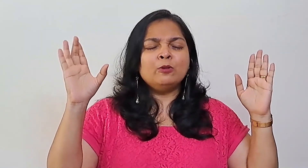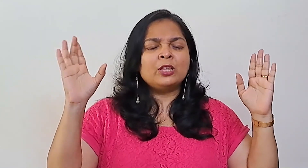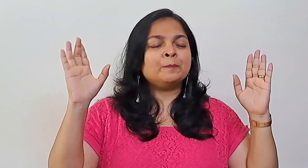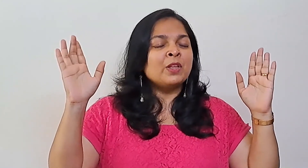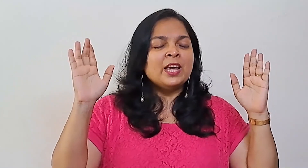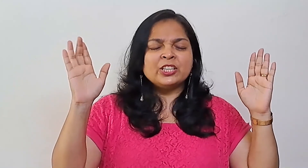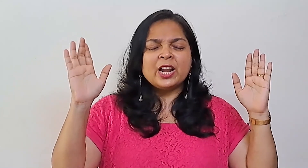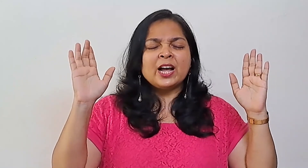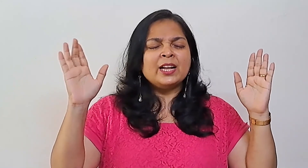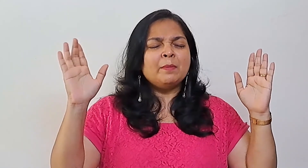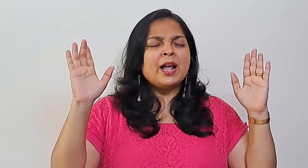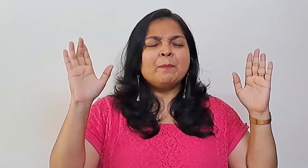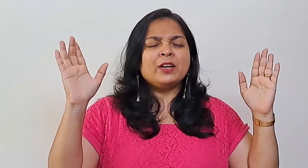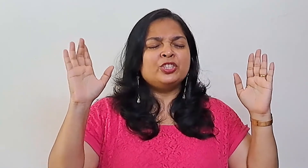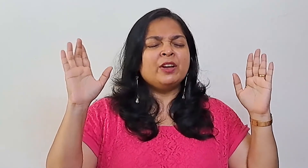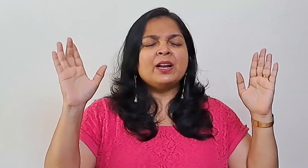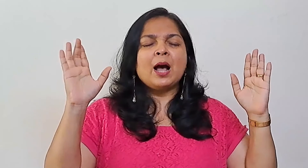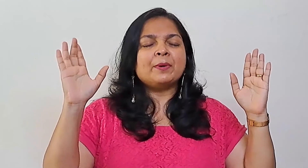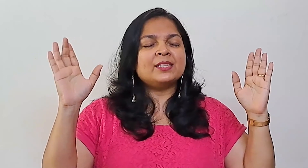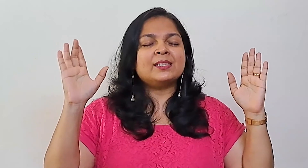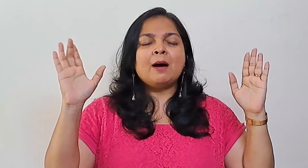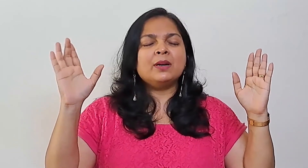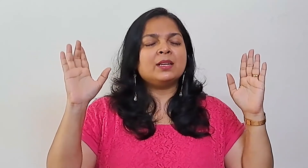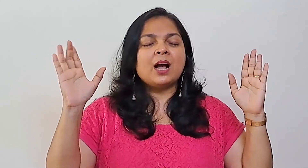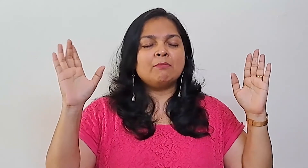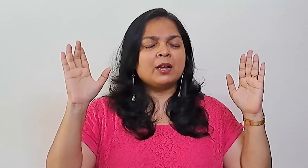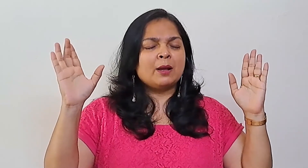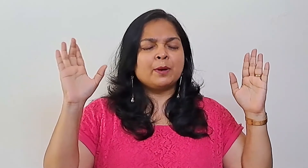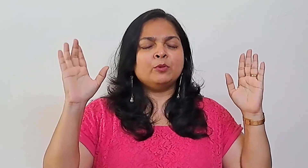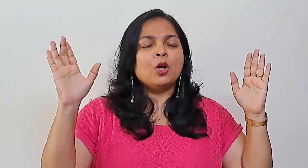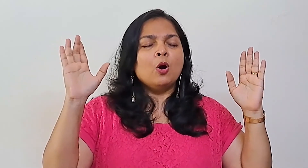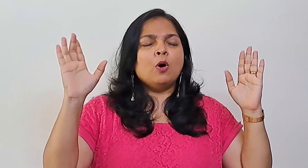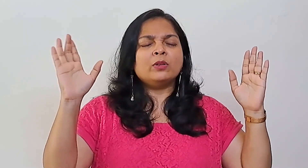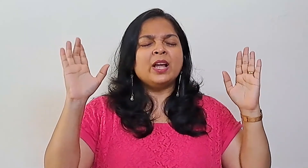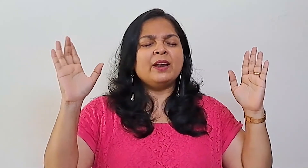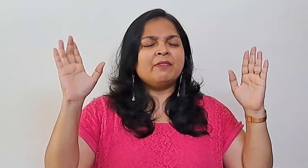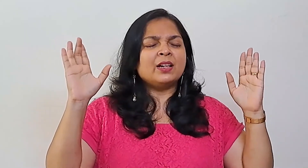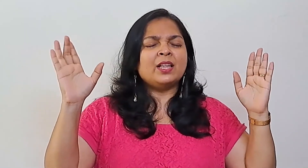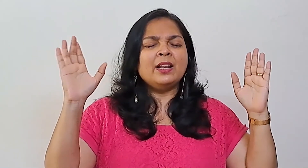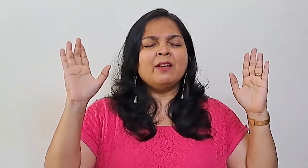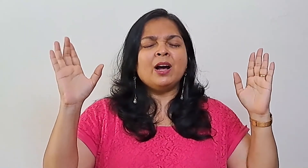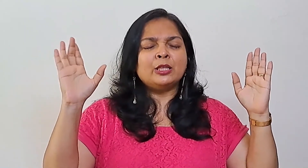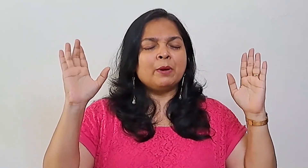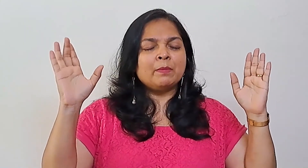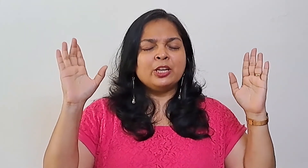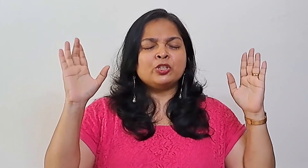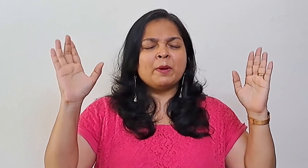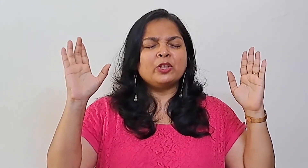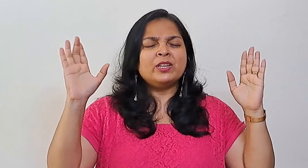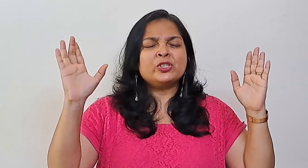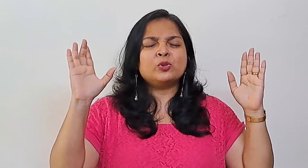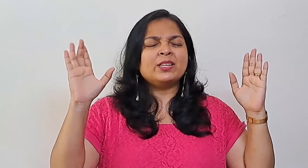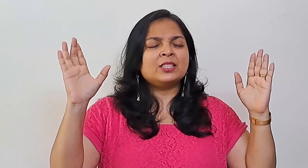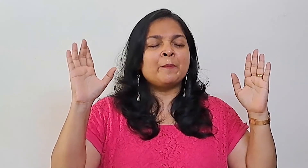ਦੇ ਨਾਖੂਨ ਤੱਕ ਇਹਨਾਂ ਦੇ ਸਰੀਰ 'ਚ ਤੁਹਾਡਾ ਜੀਵਨ, ਤੁਹਾਡਾ ਸਾਮਰਥ ਕੰਮ ਕਰ ਰਿਹਾ ਪਿਤਾ ਪਰਮੇਸ਼ਵਰ। ਧੰਨਵਾਦ ਪਿਤਾ ਪਰਮੇਸ਼ਵਰ।